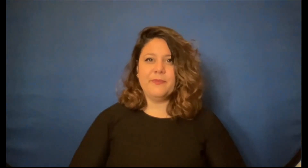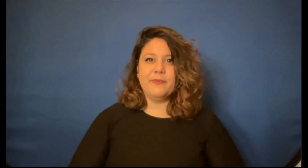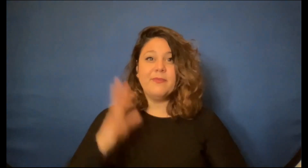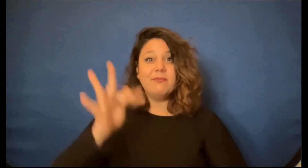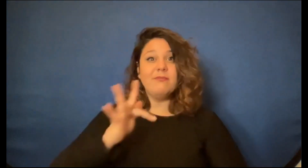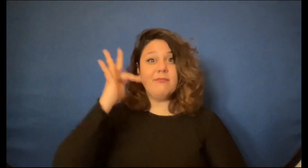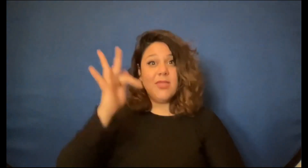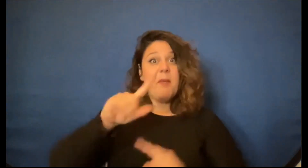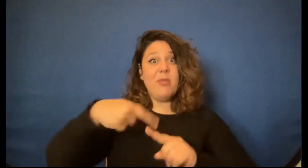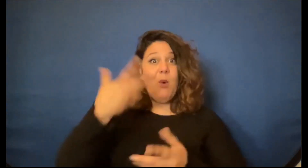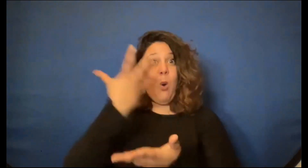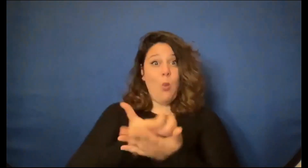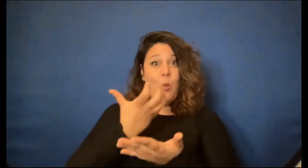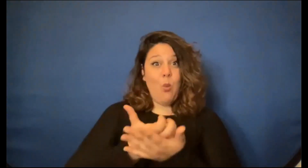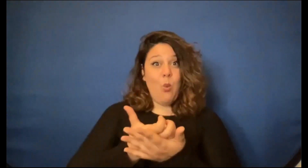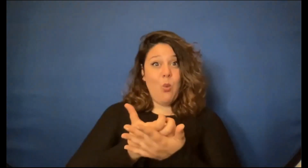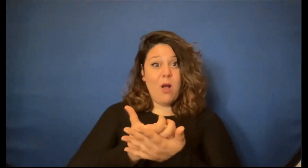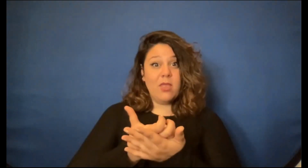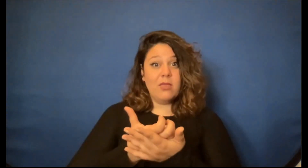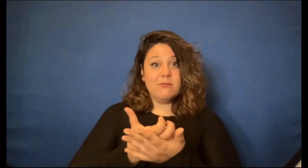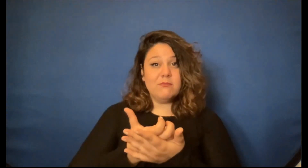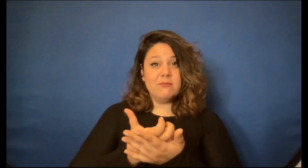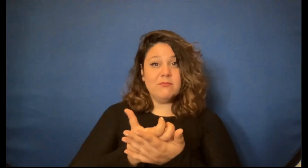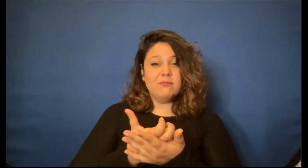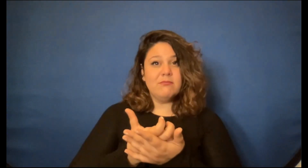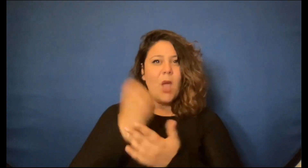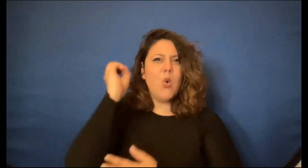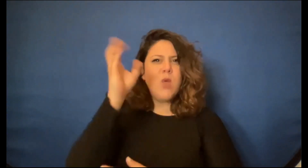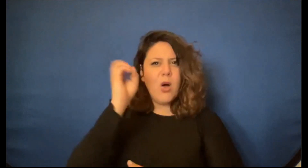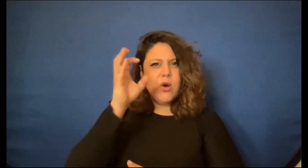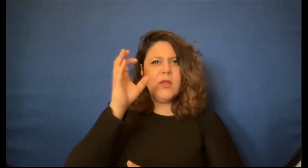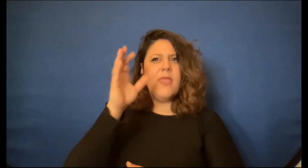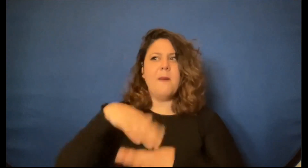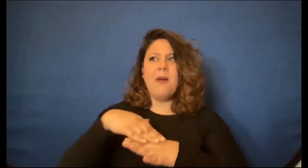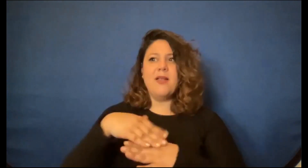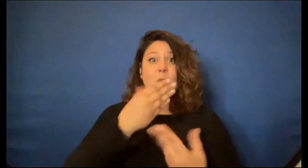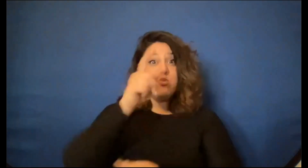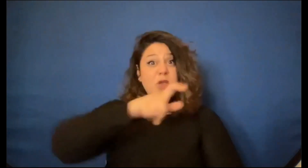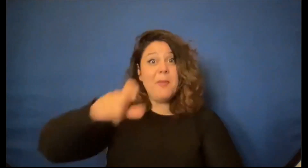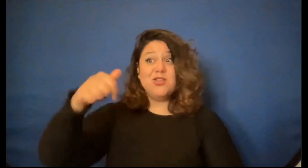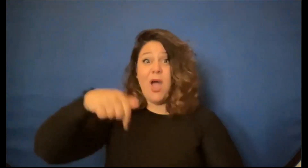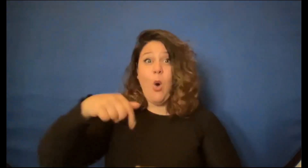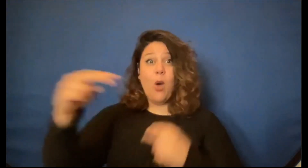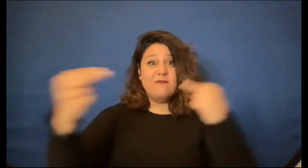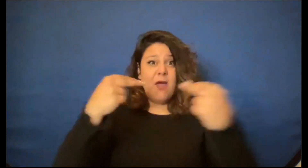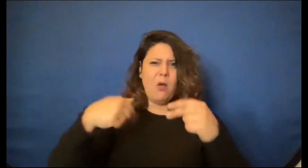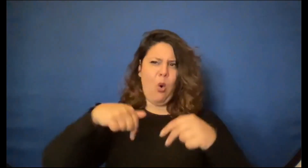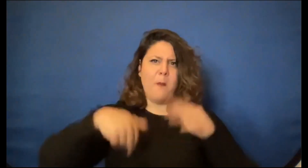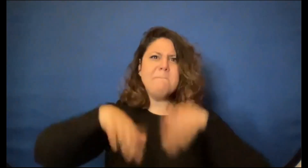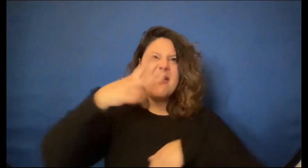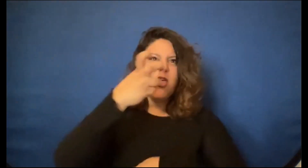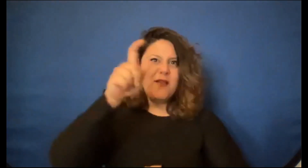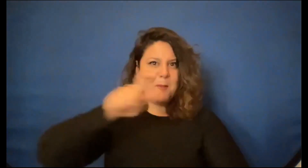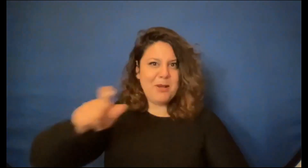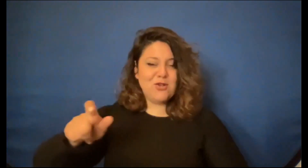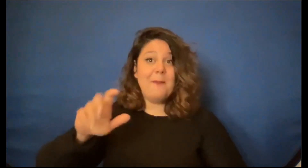recogida y registrada, es una jornada para que mucha gente que hoy no nos ha podido seguir, más de 200 personas,